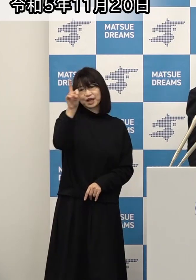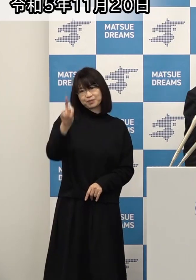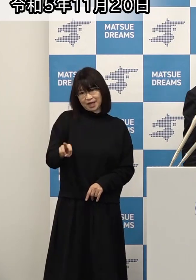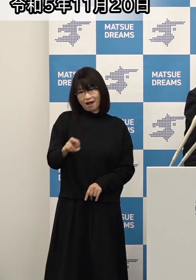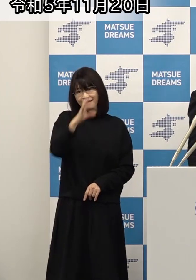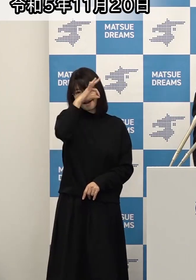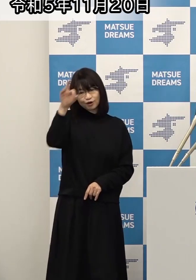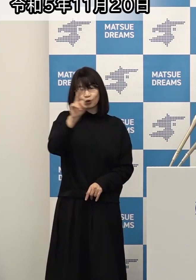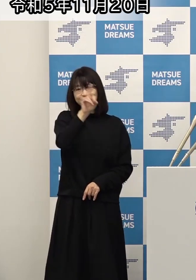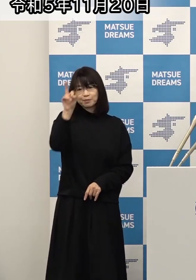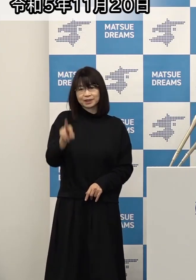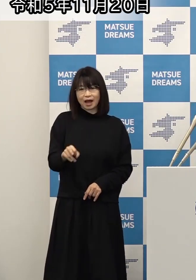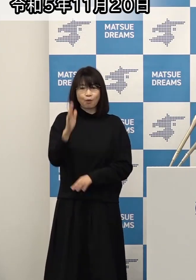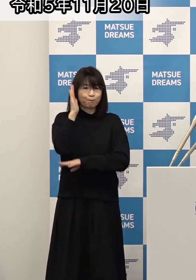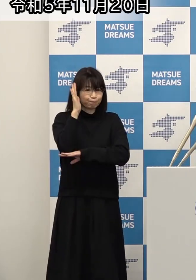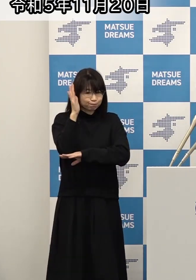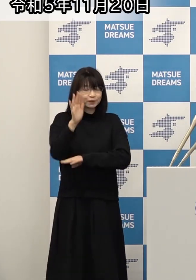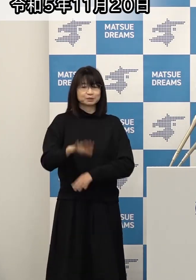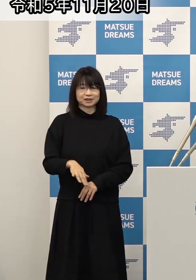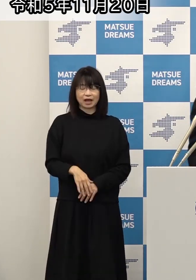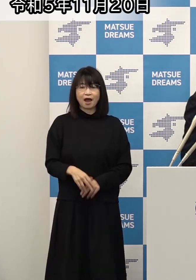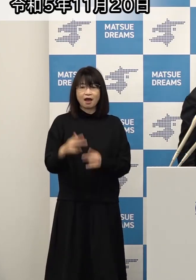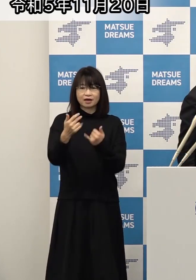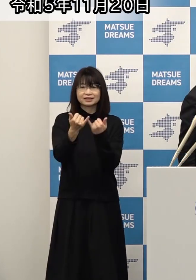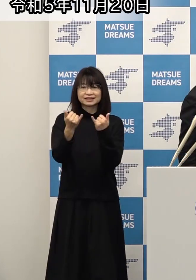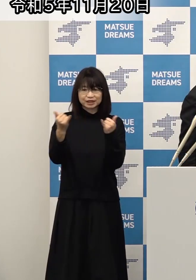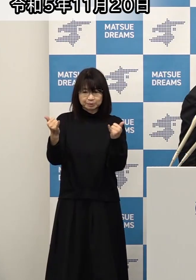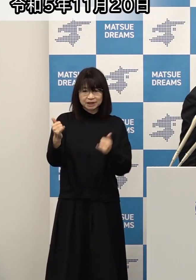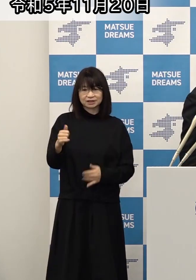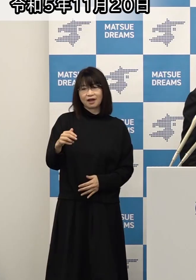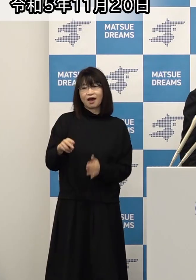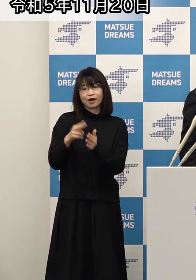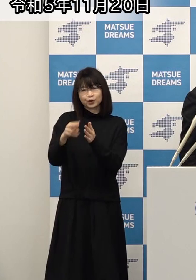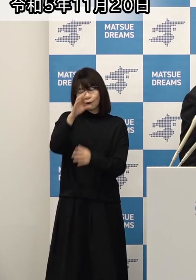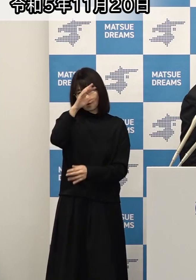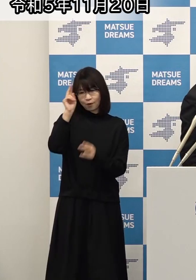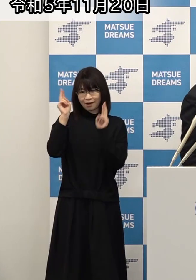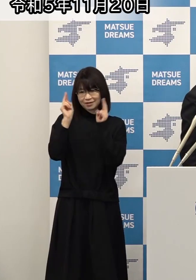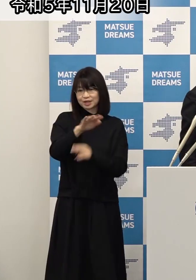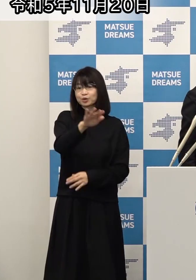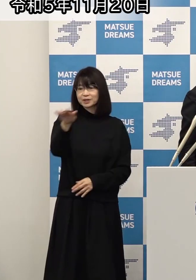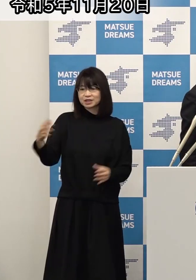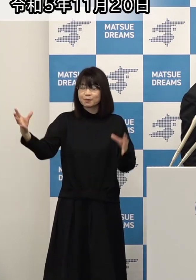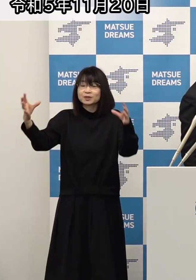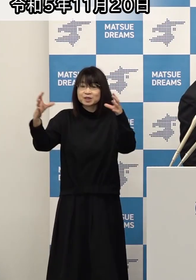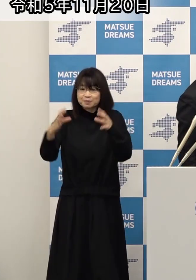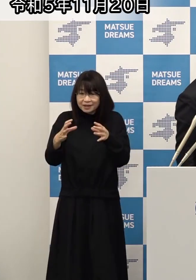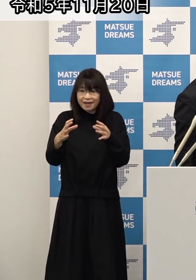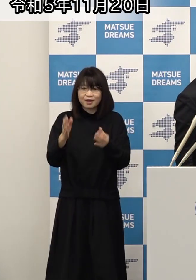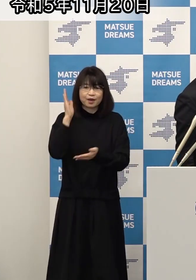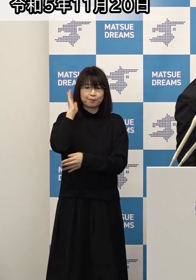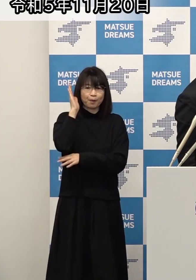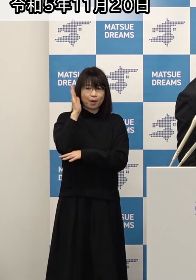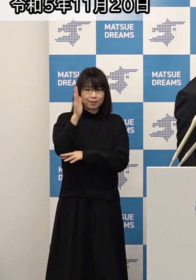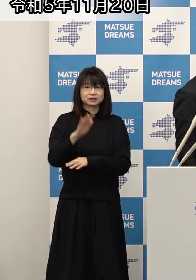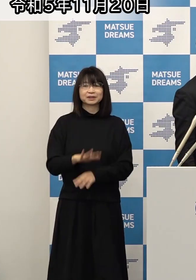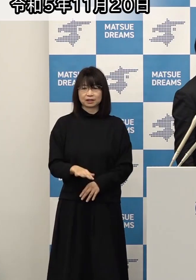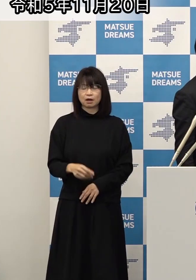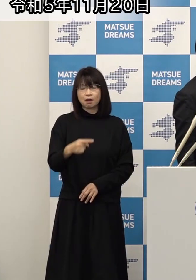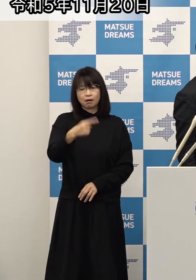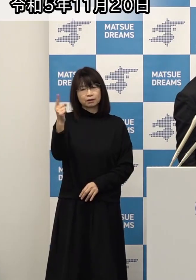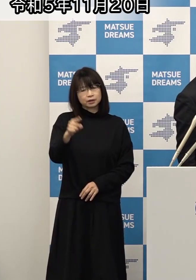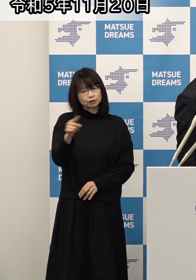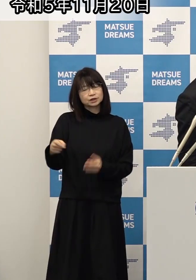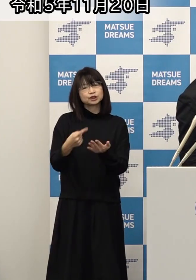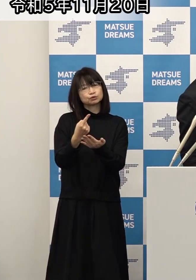きました。市民の皆様、旅行会社の皆様向けにですね、観光セミナーというのをやらせていただいて、100人ぐらいの方に